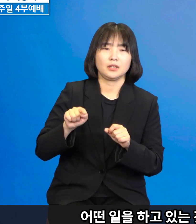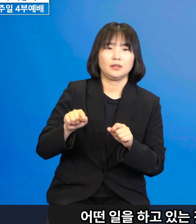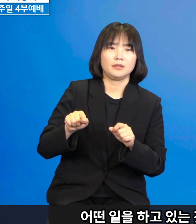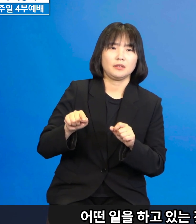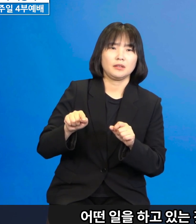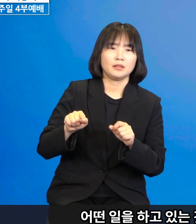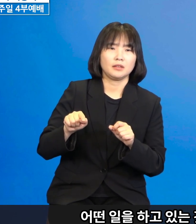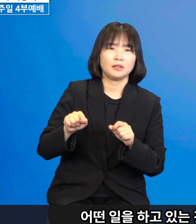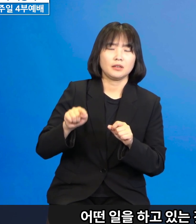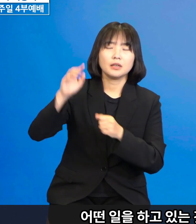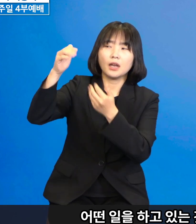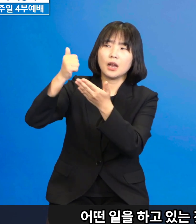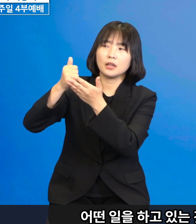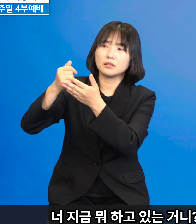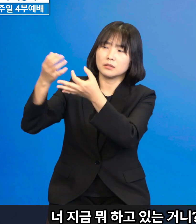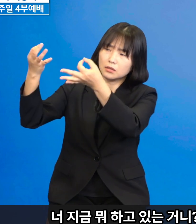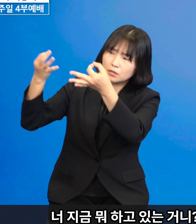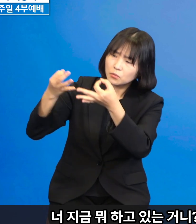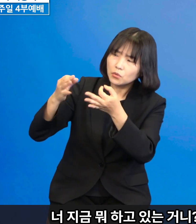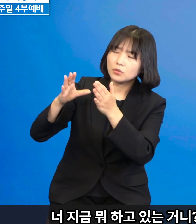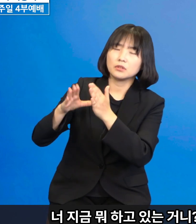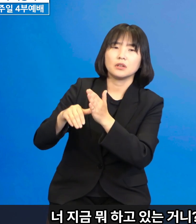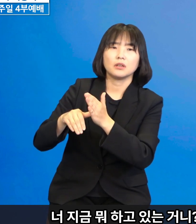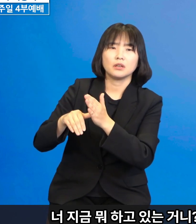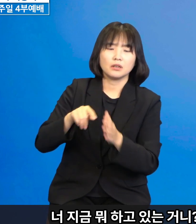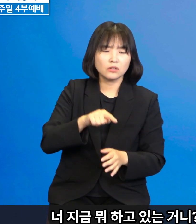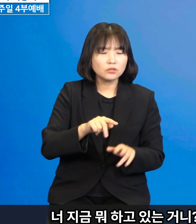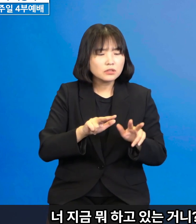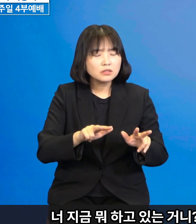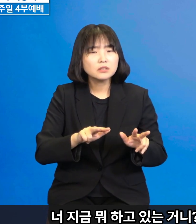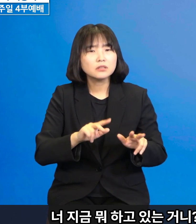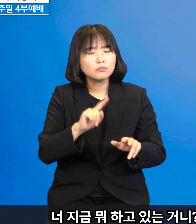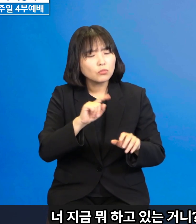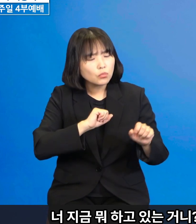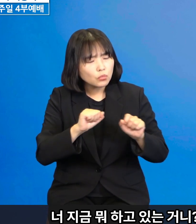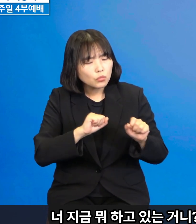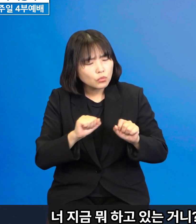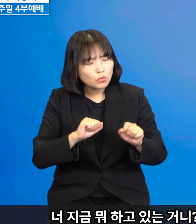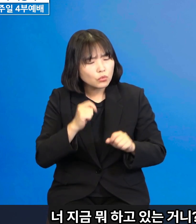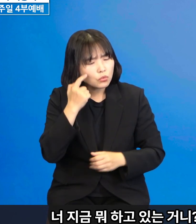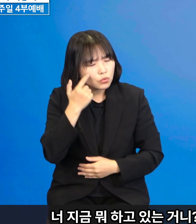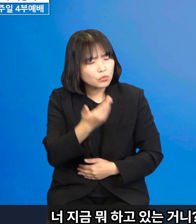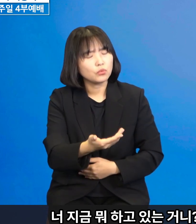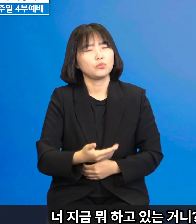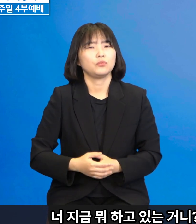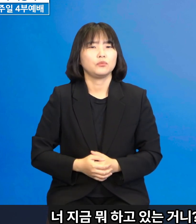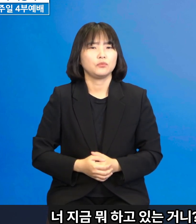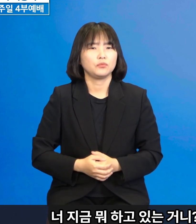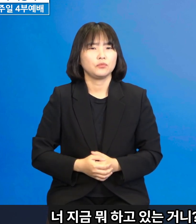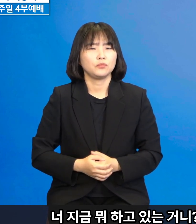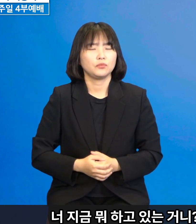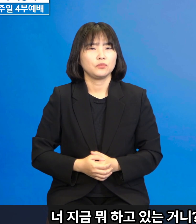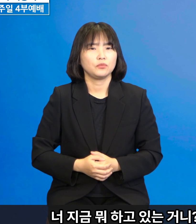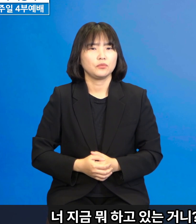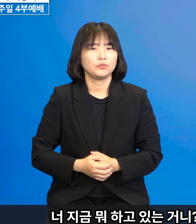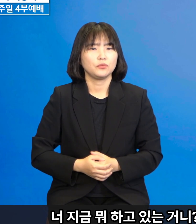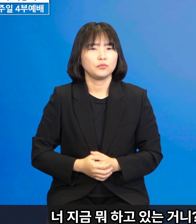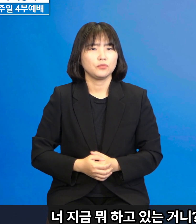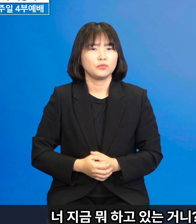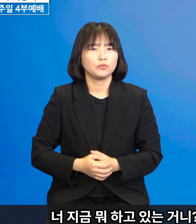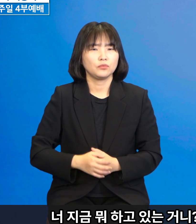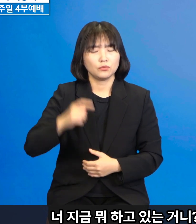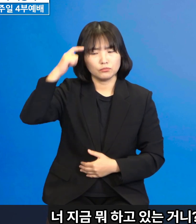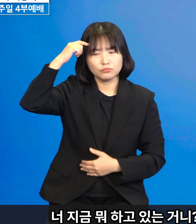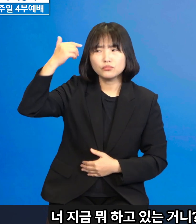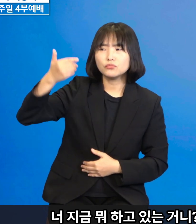혹시 하나님 보시기에 너 지금 뭐 하고 있는 거니? 라고 물으시는